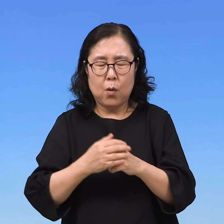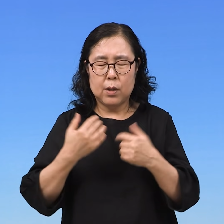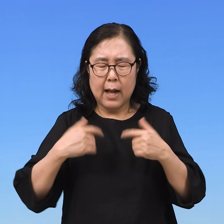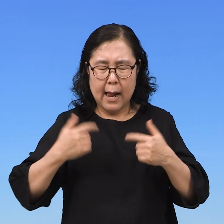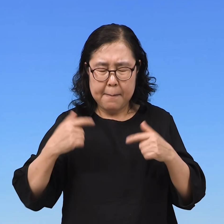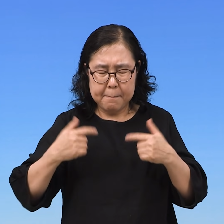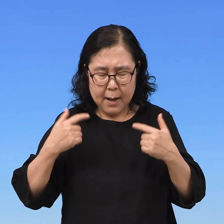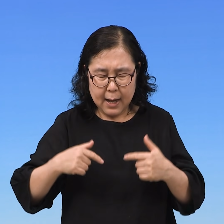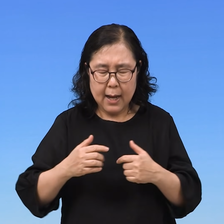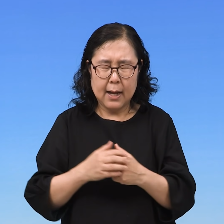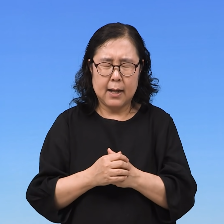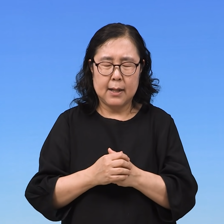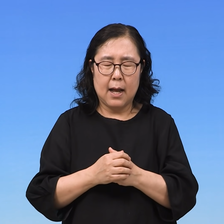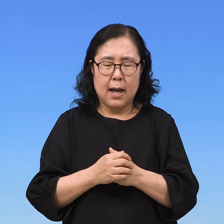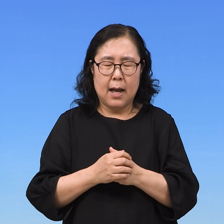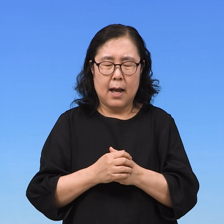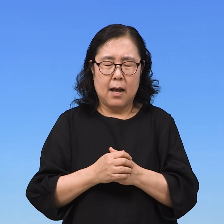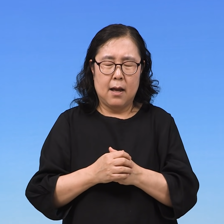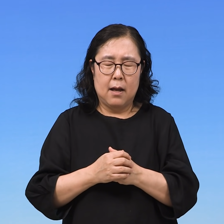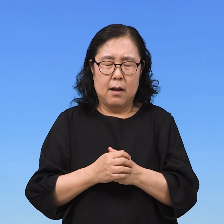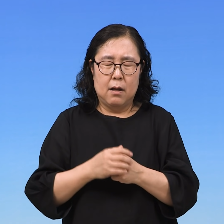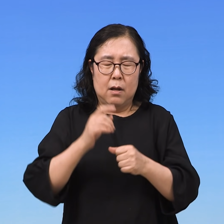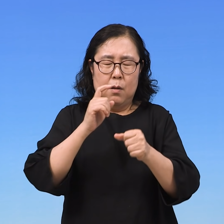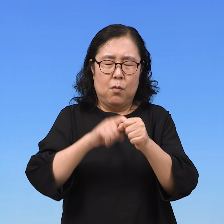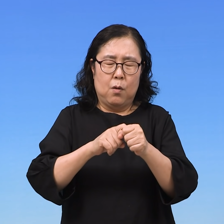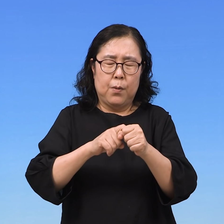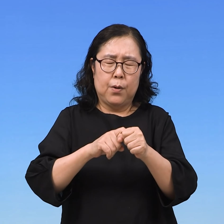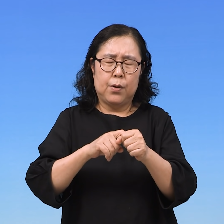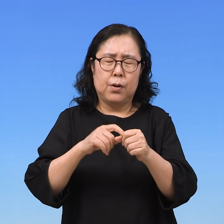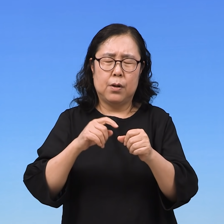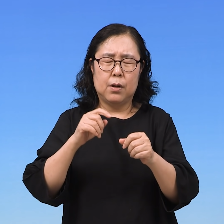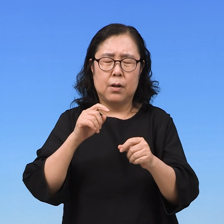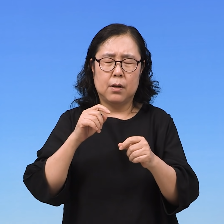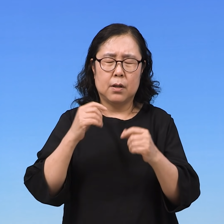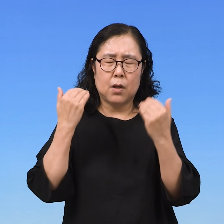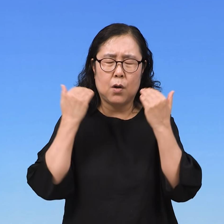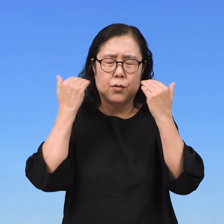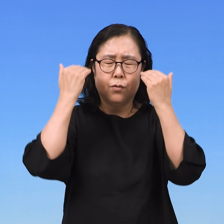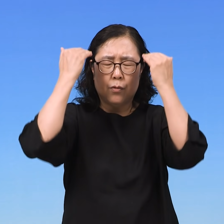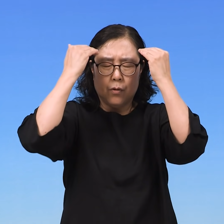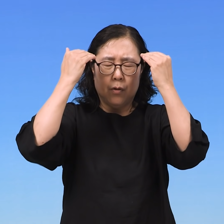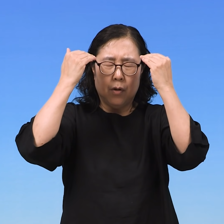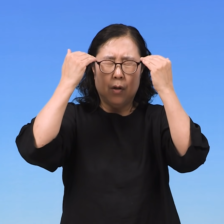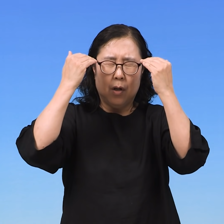보면서 날마다 성숙을 향하여 나아가도록 인도하여 주시옵소서.